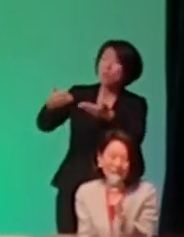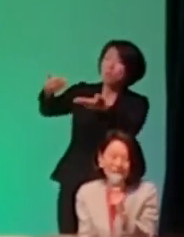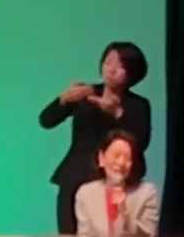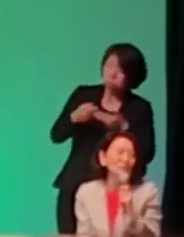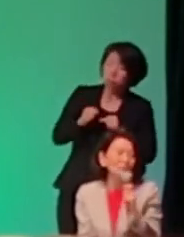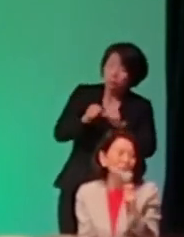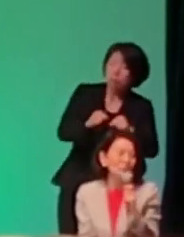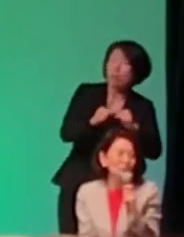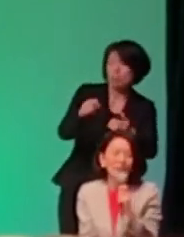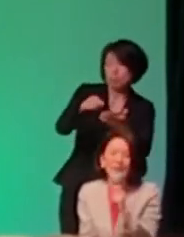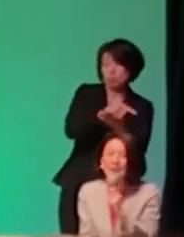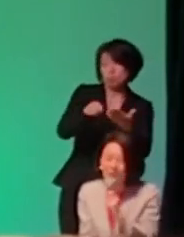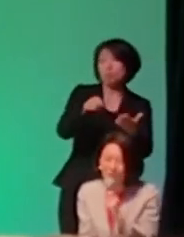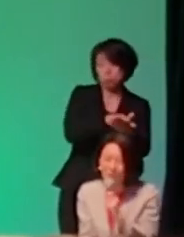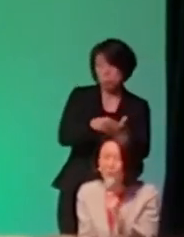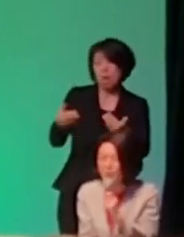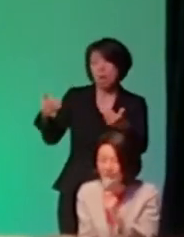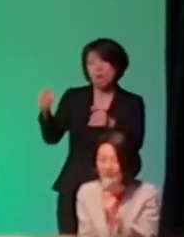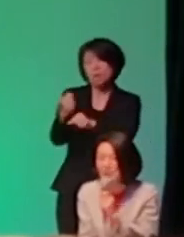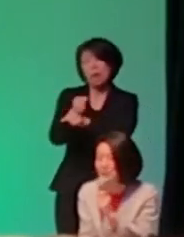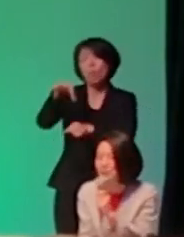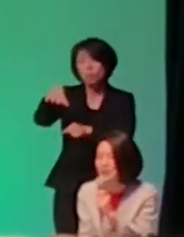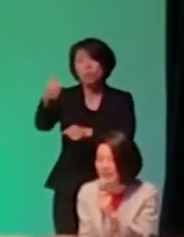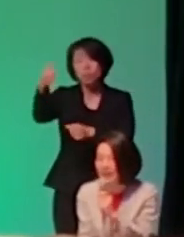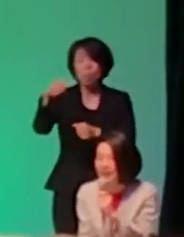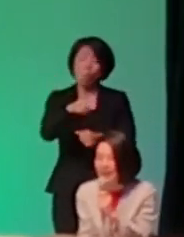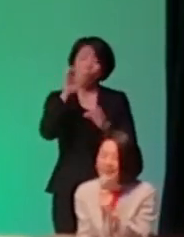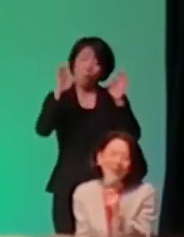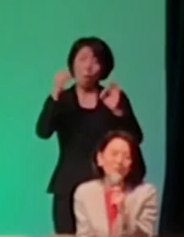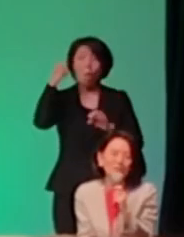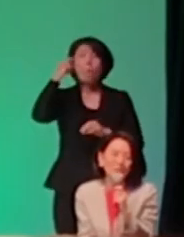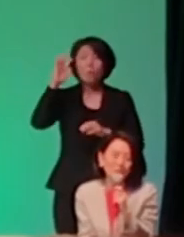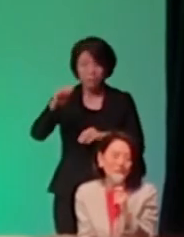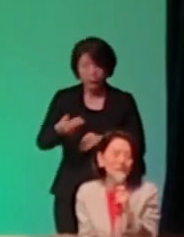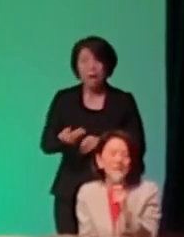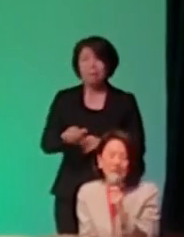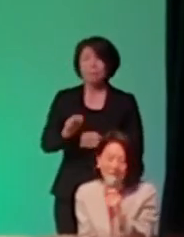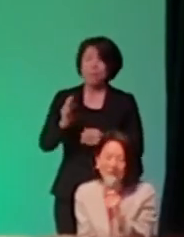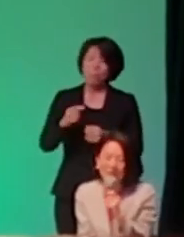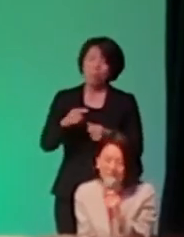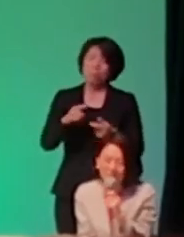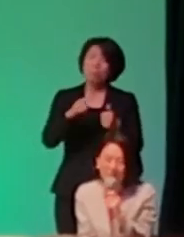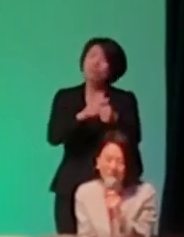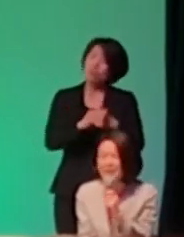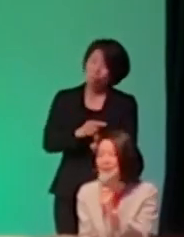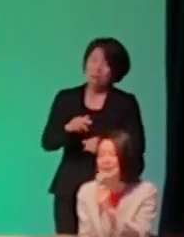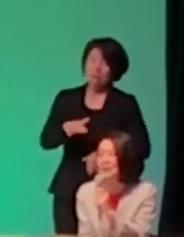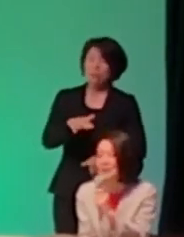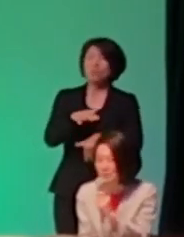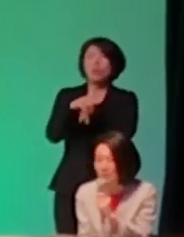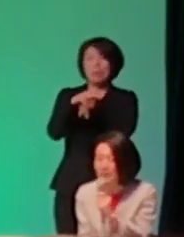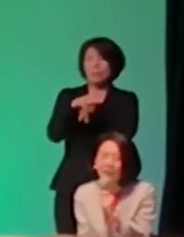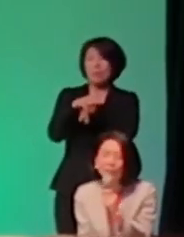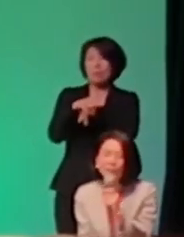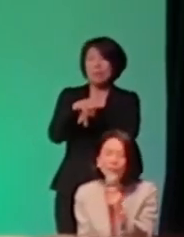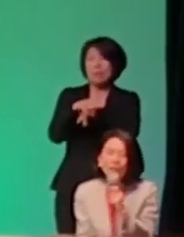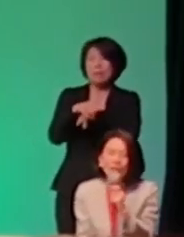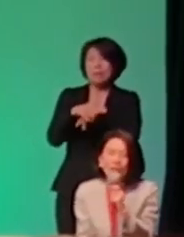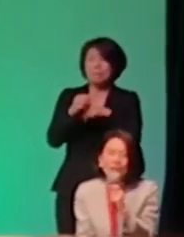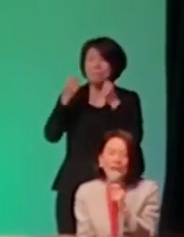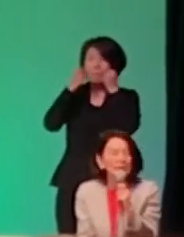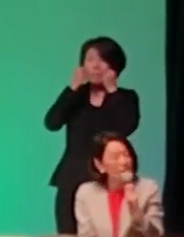ので、作業所の人もこれでいいんだと思ってやり過ごしていたら、やはり息子もストレスが溜まってしまって限界になってしまって、